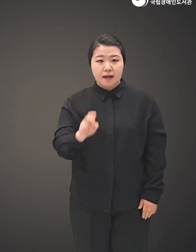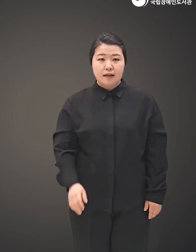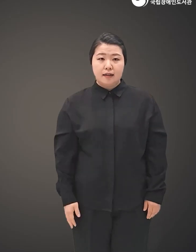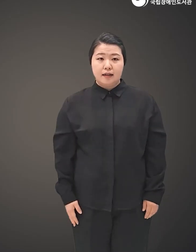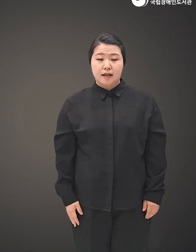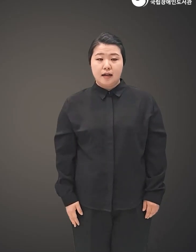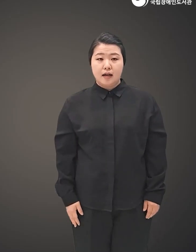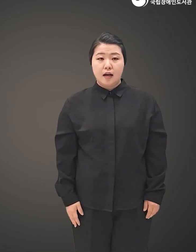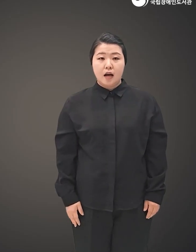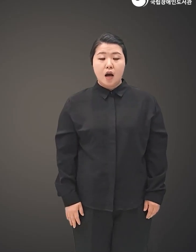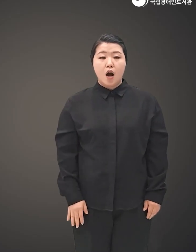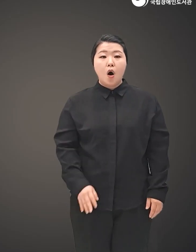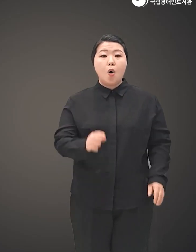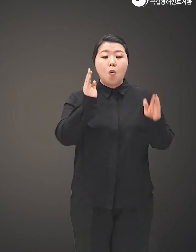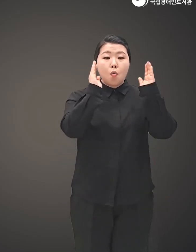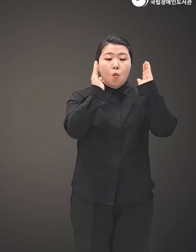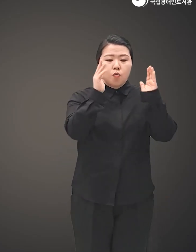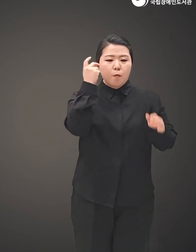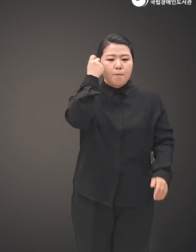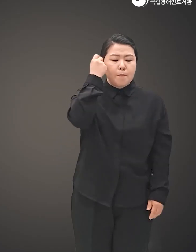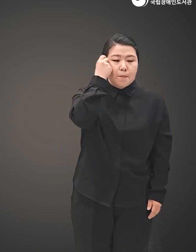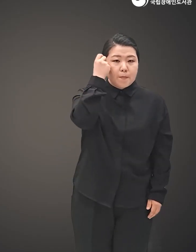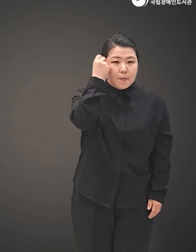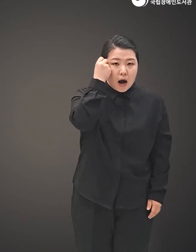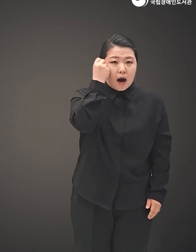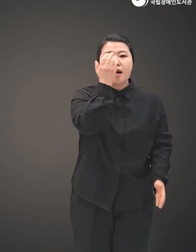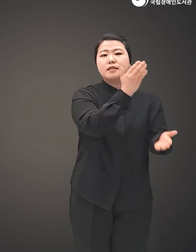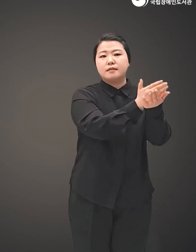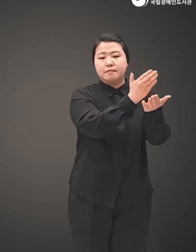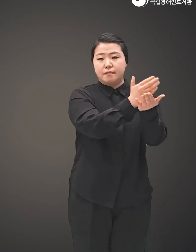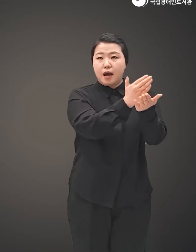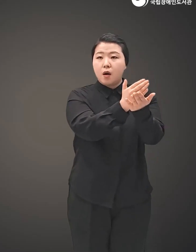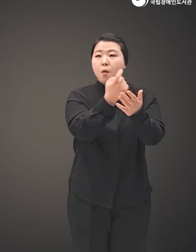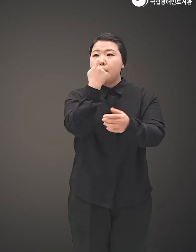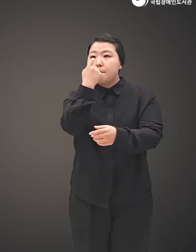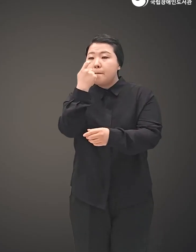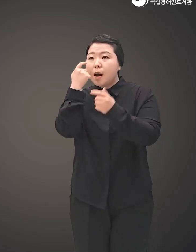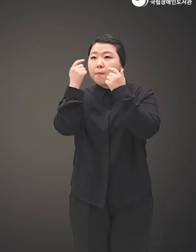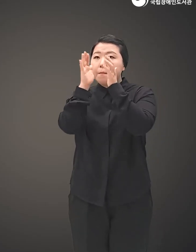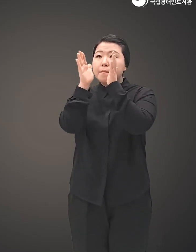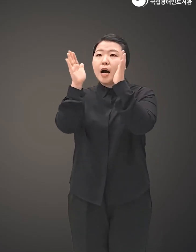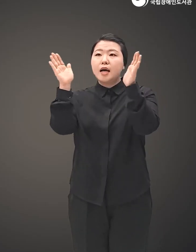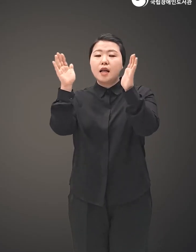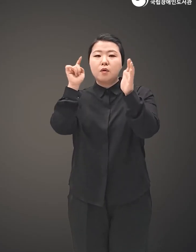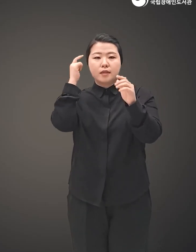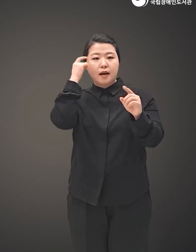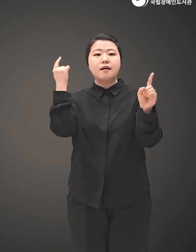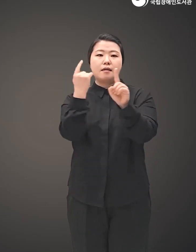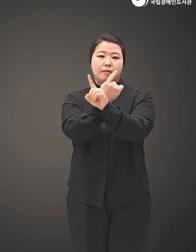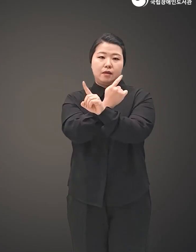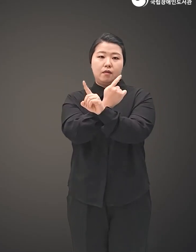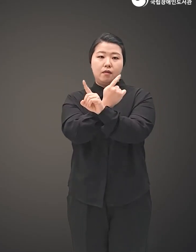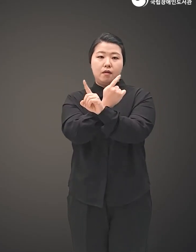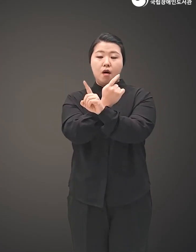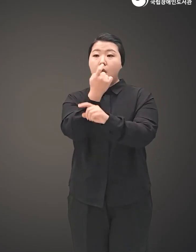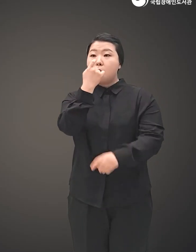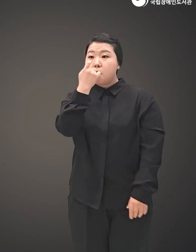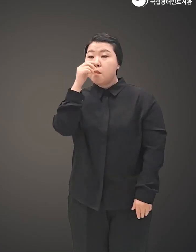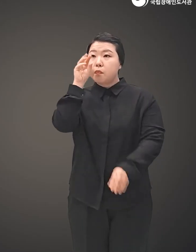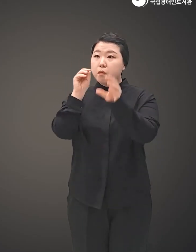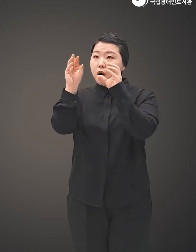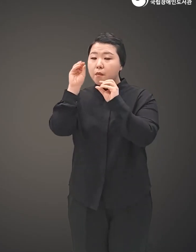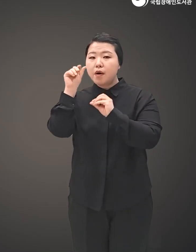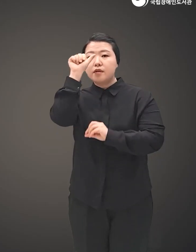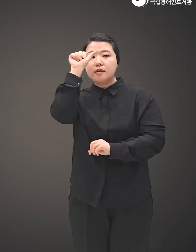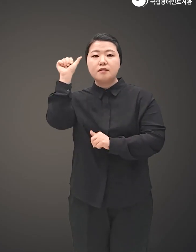것이 되죠. 좀 공부를 목적으로 생각을 하라는 거죠. 공부가 과연 내 인생에 어떤 도움을 주고 내 인생을